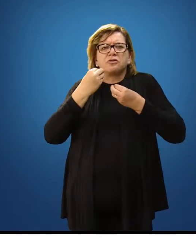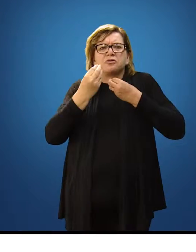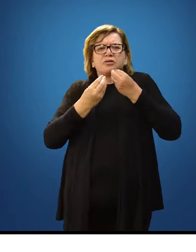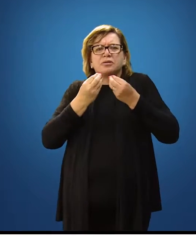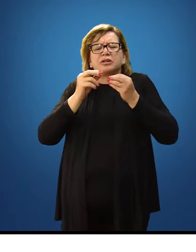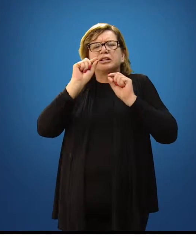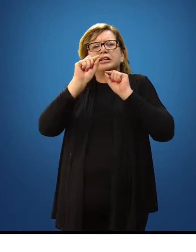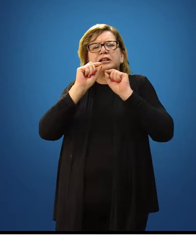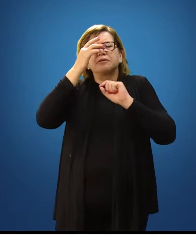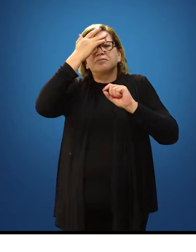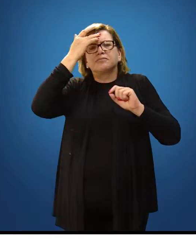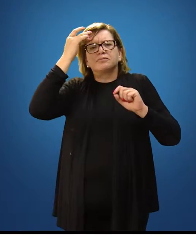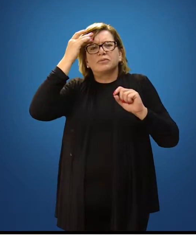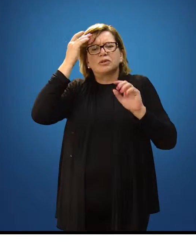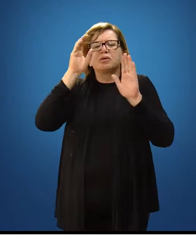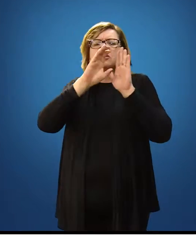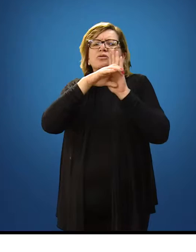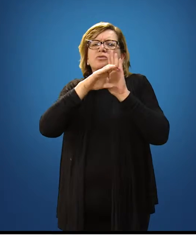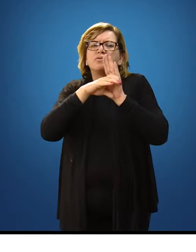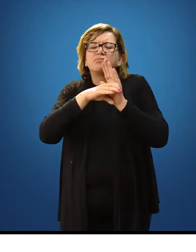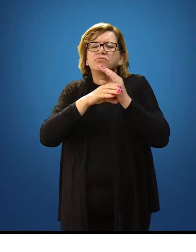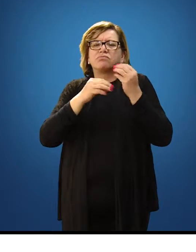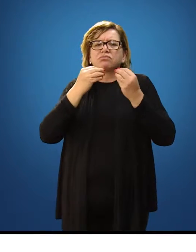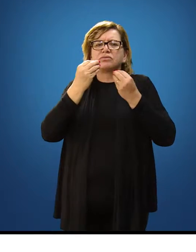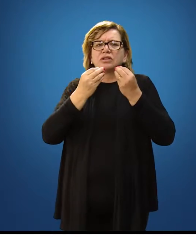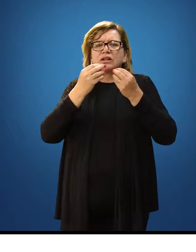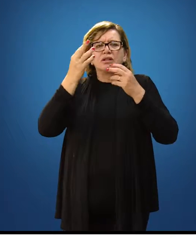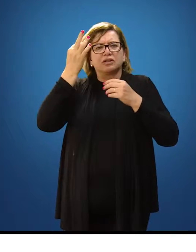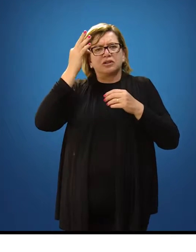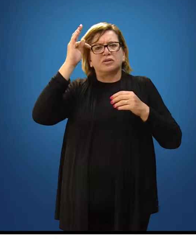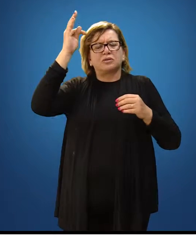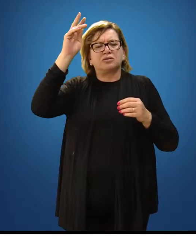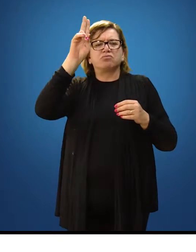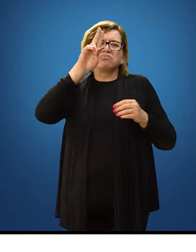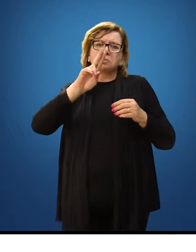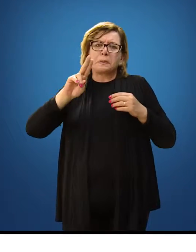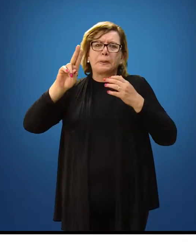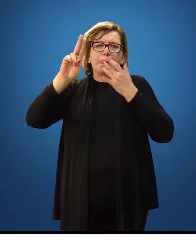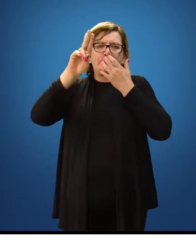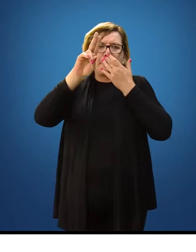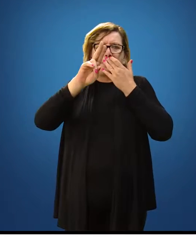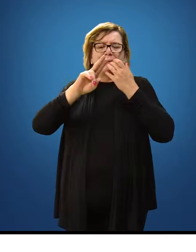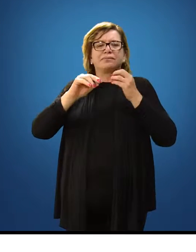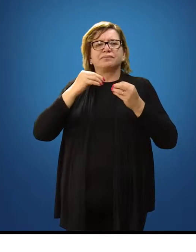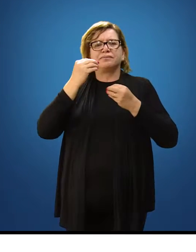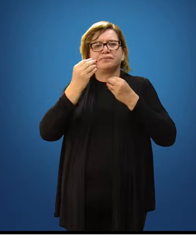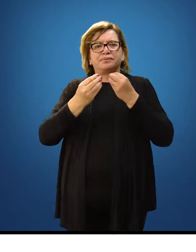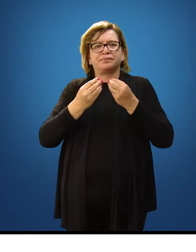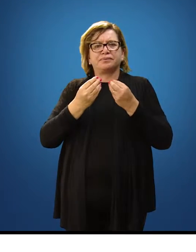os autores, os conceitos, as teorias que eu trago sobre